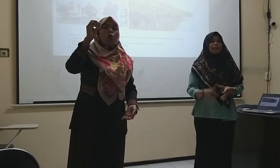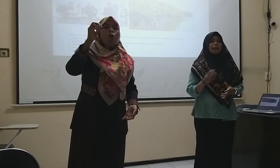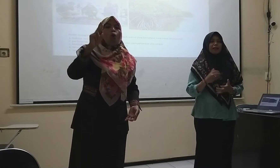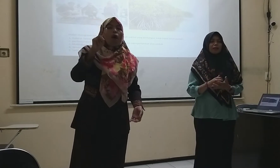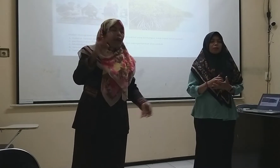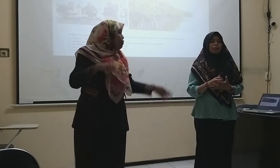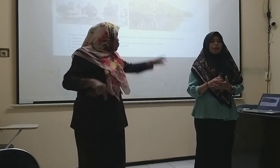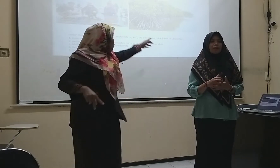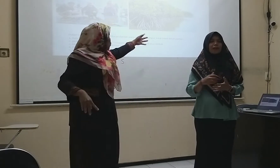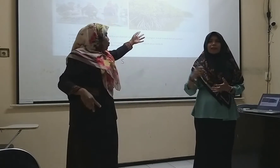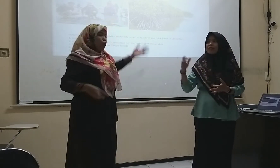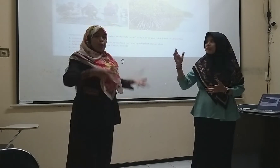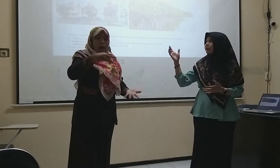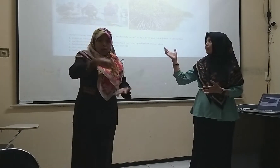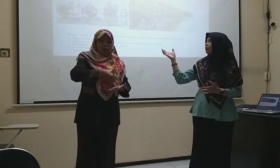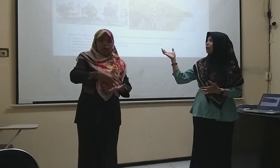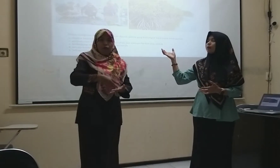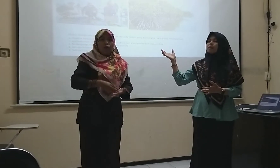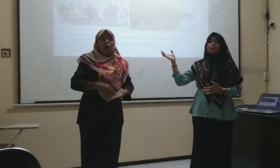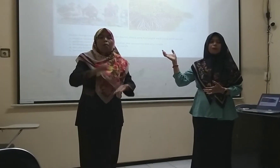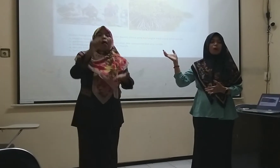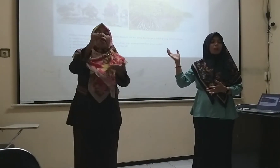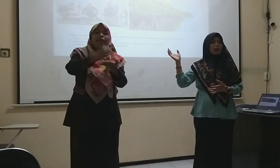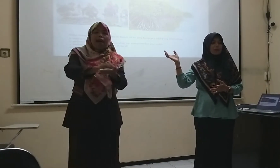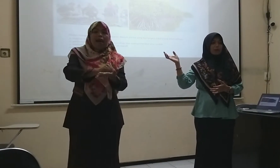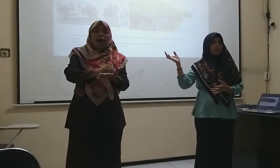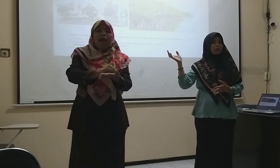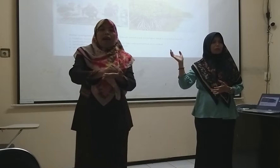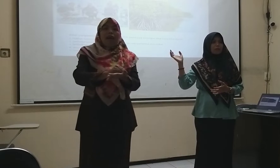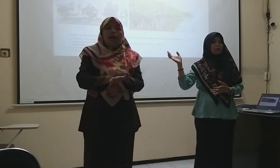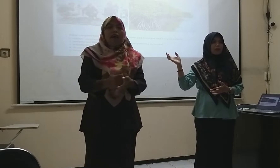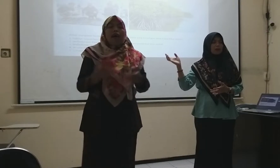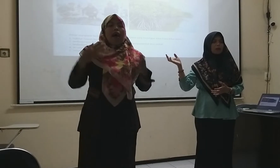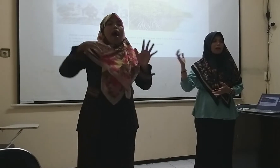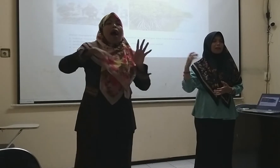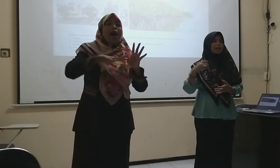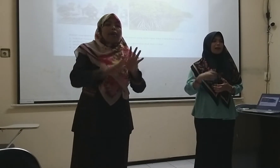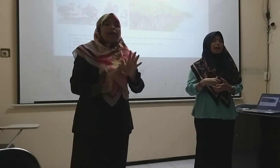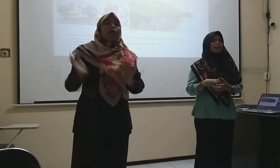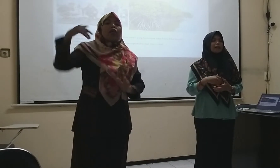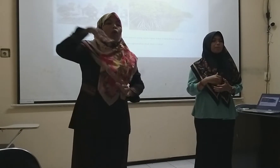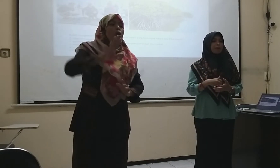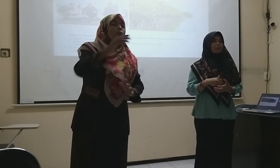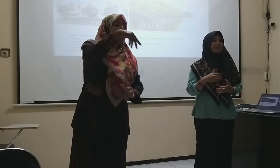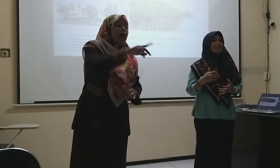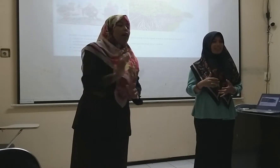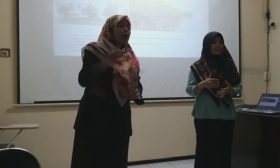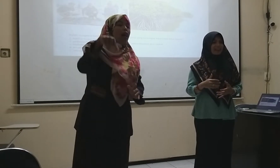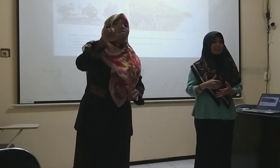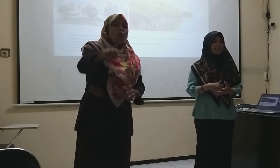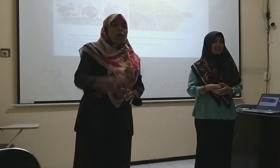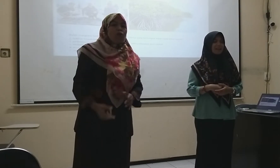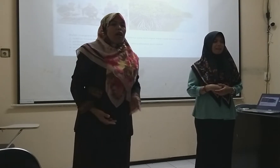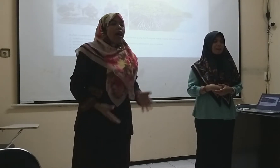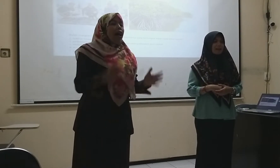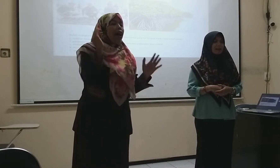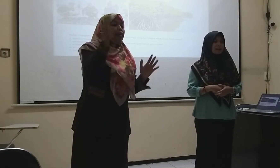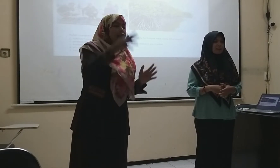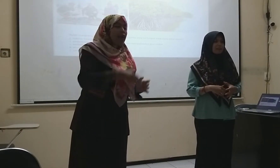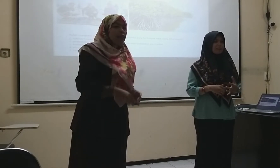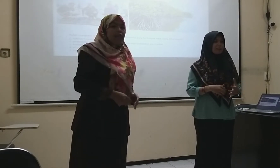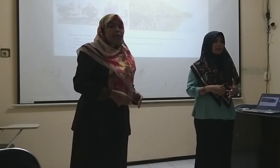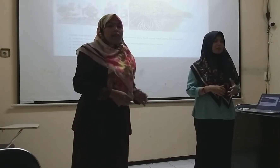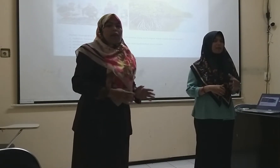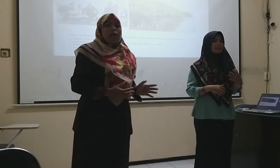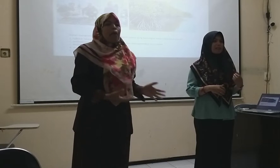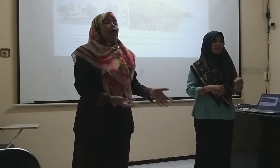Nah, selain itu manfaat dari pohon mangrove atau hutan bakau adalah tempat wisata. Nah, apakah